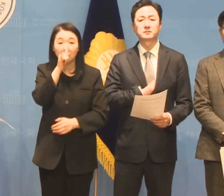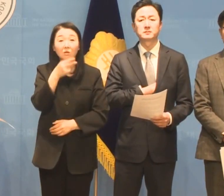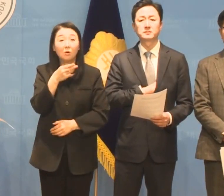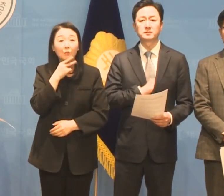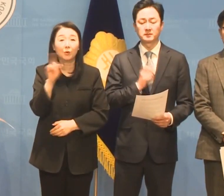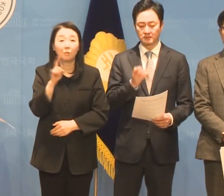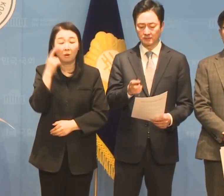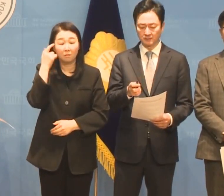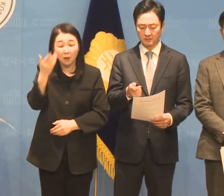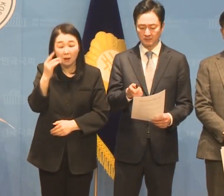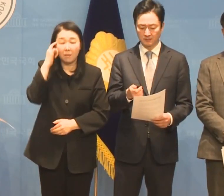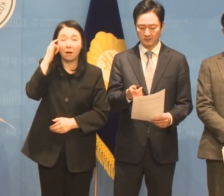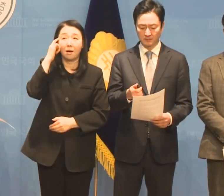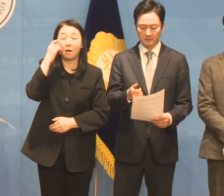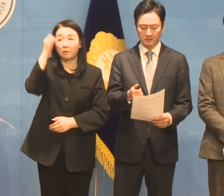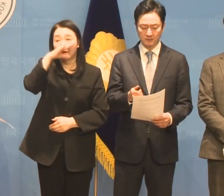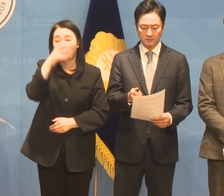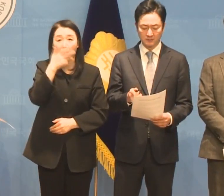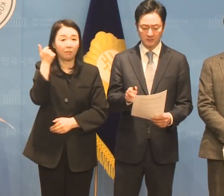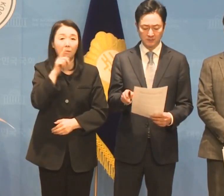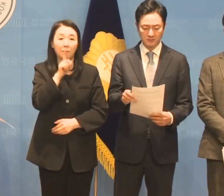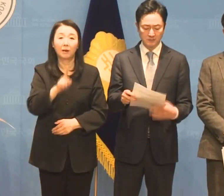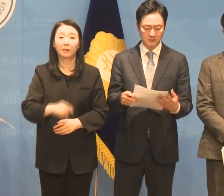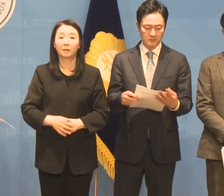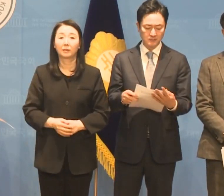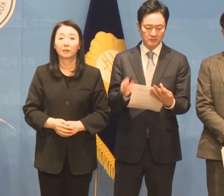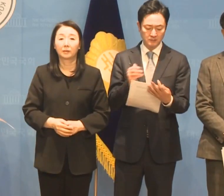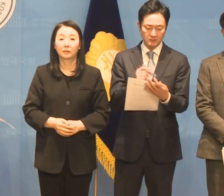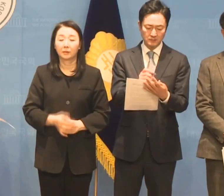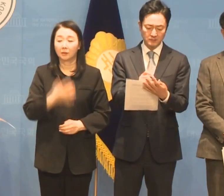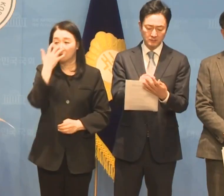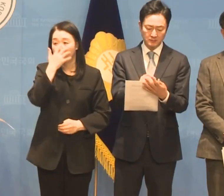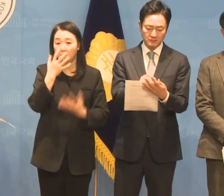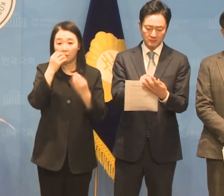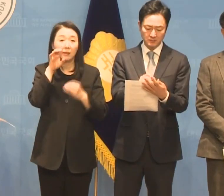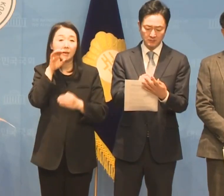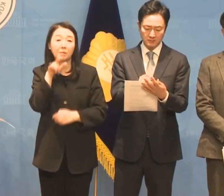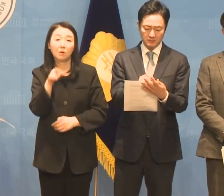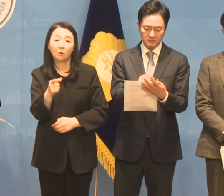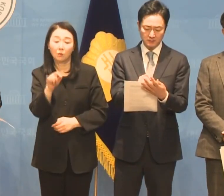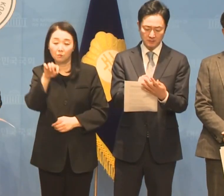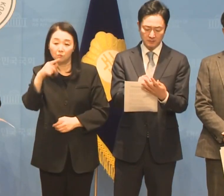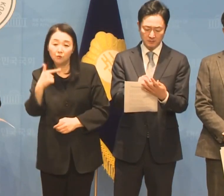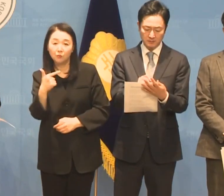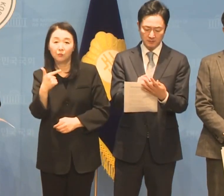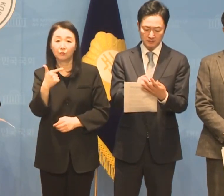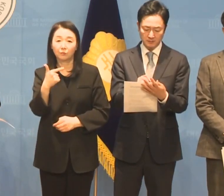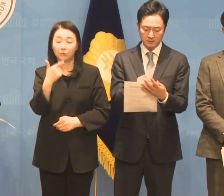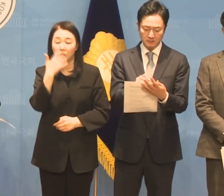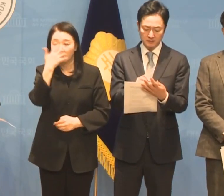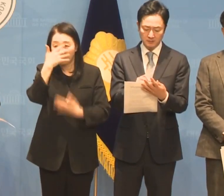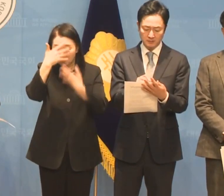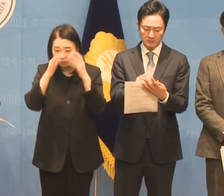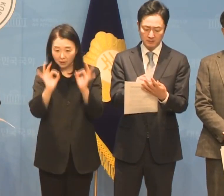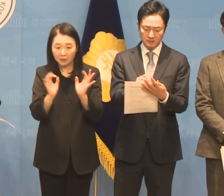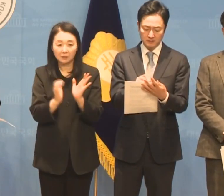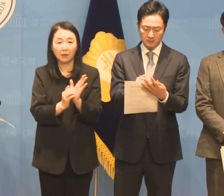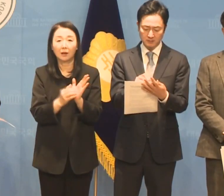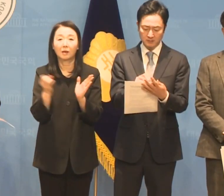상황을 인지하고도 모른 척했다. 음란물이 많은 카페에서 문영배가 음란문을 시청했다는